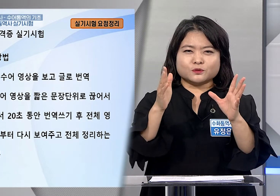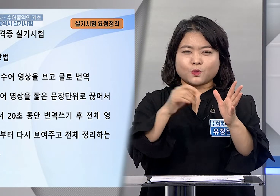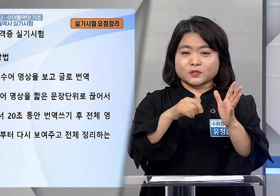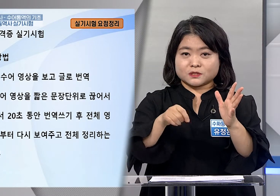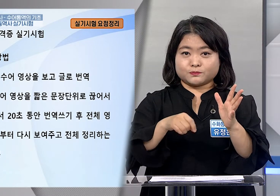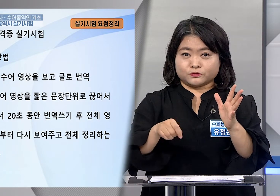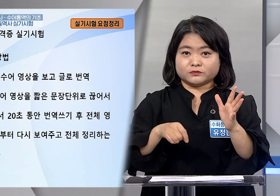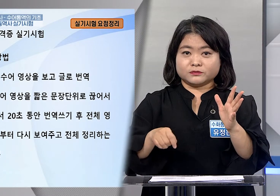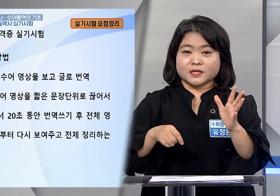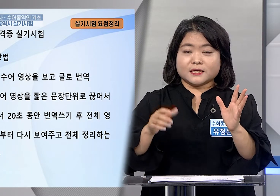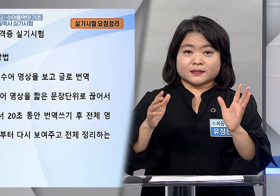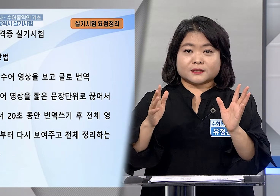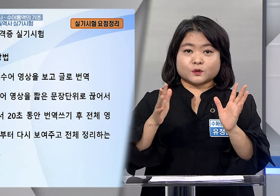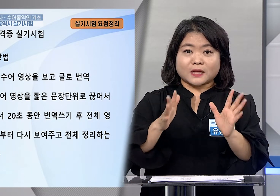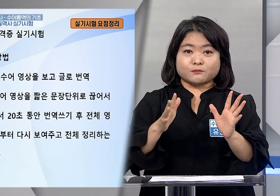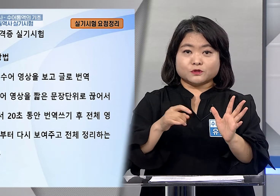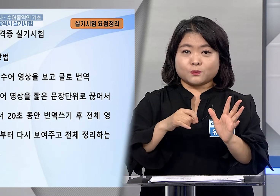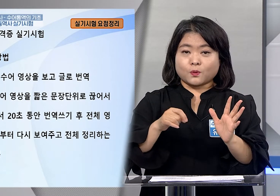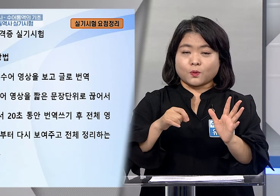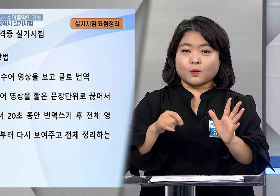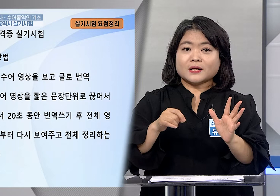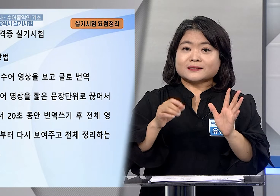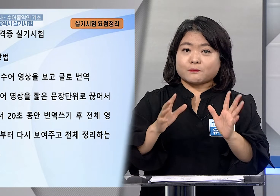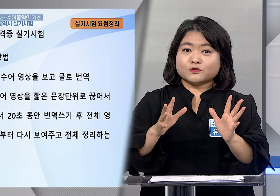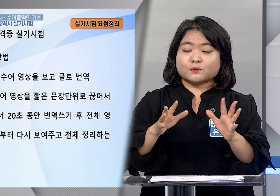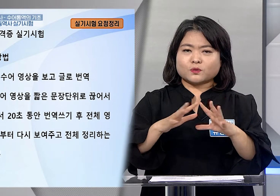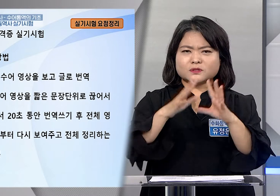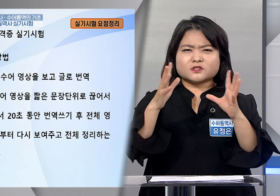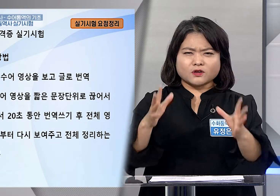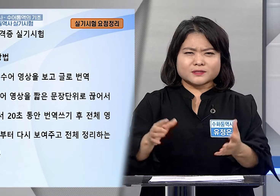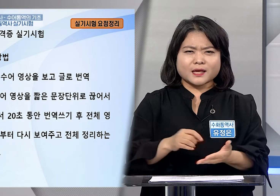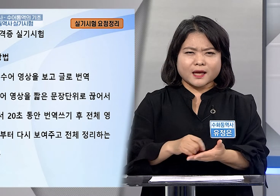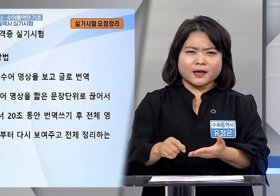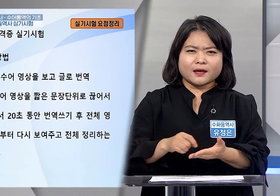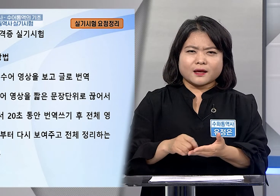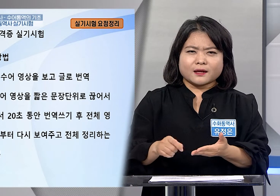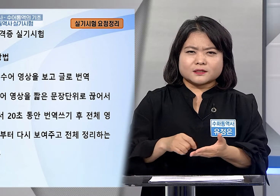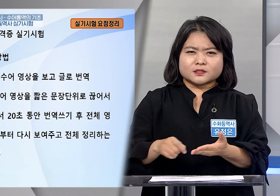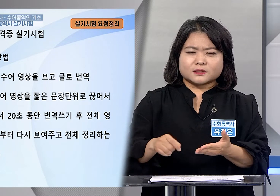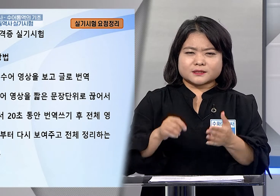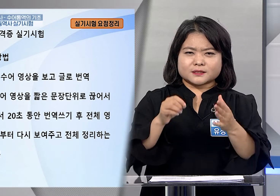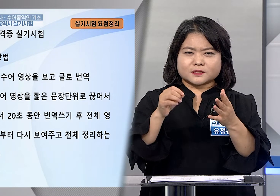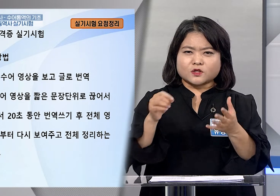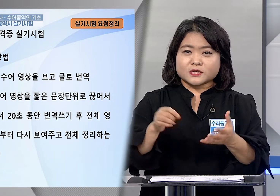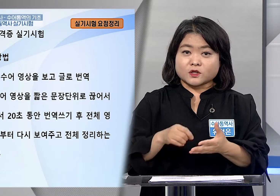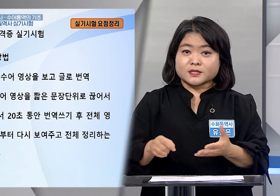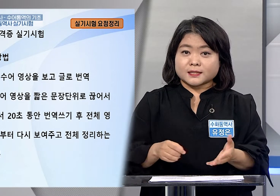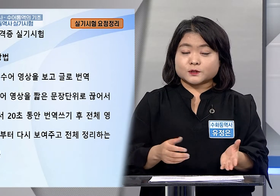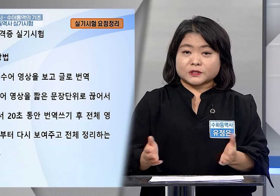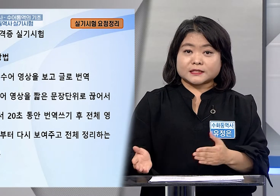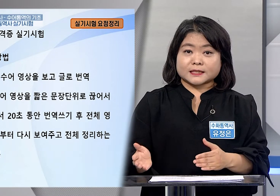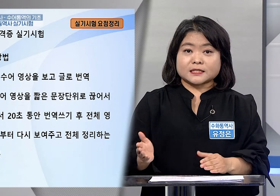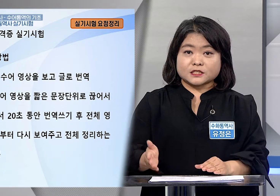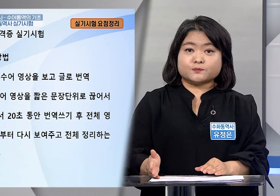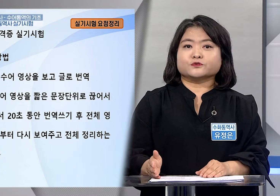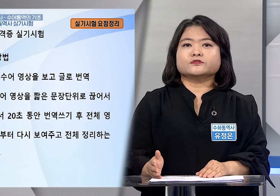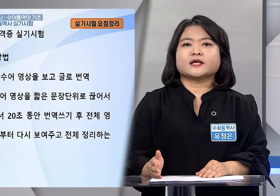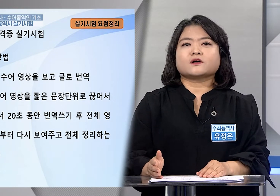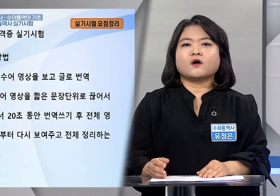보고 20분 그리고 단문을 보고는 전체 정리할 수 있는 시간 20분 해서